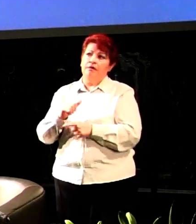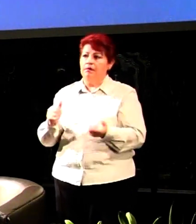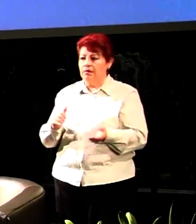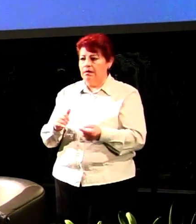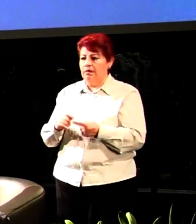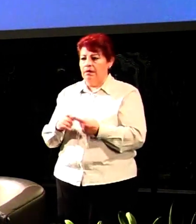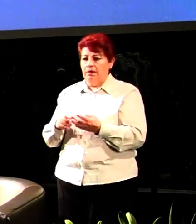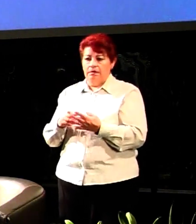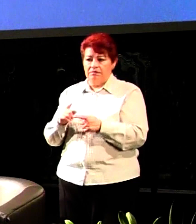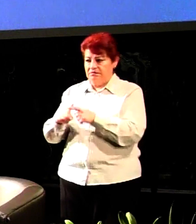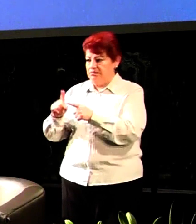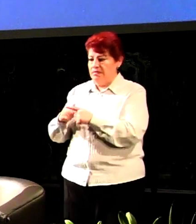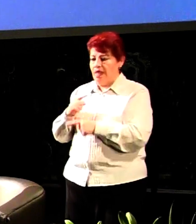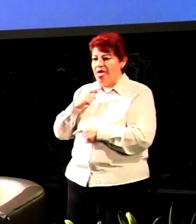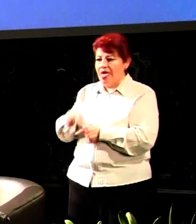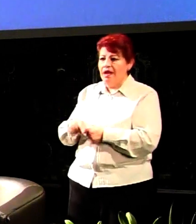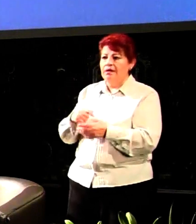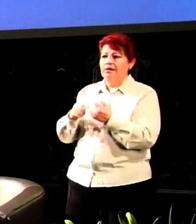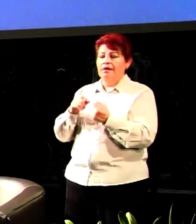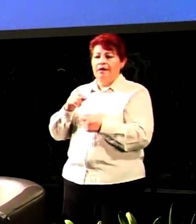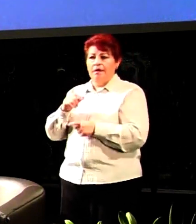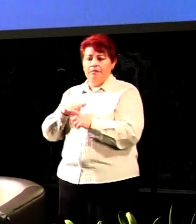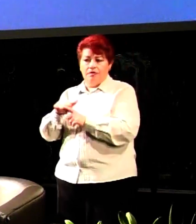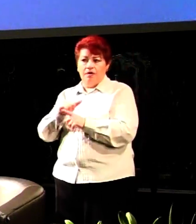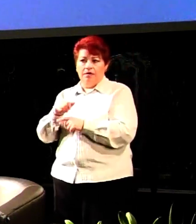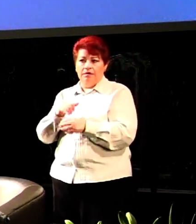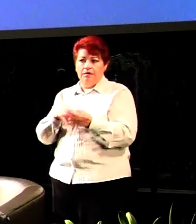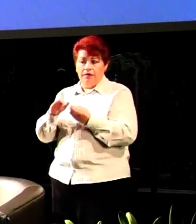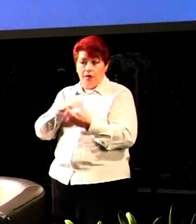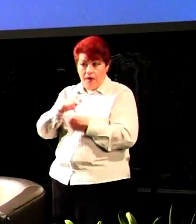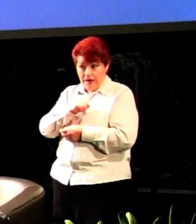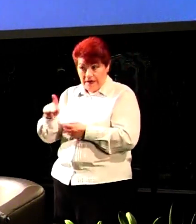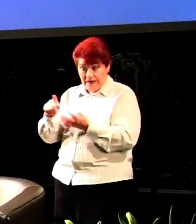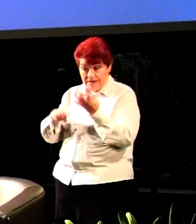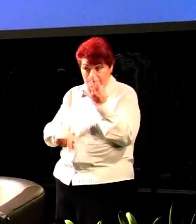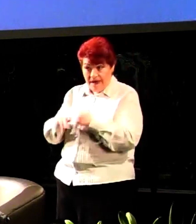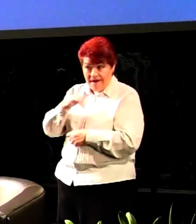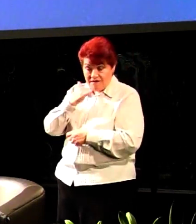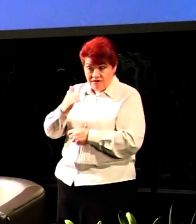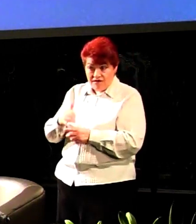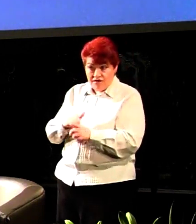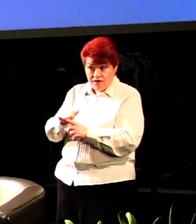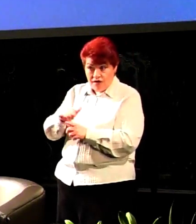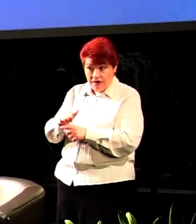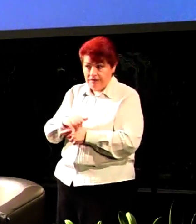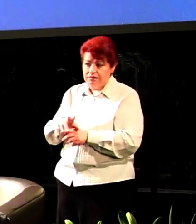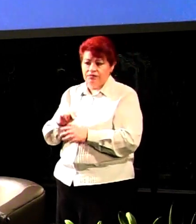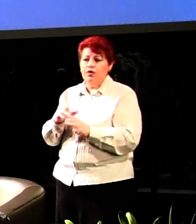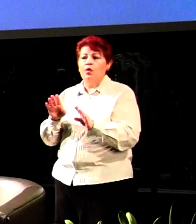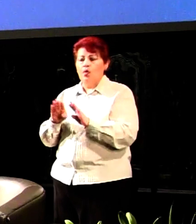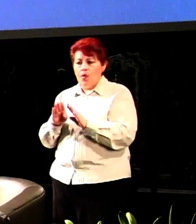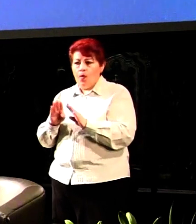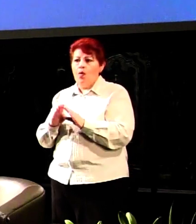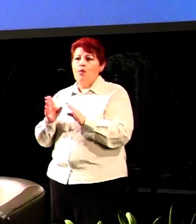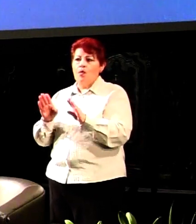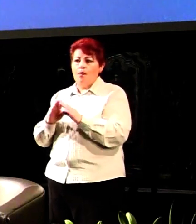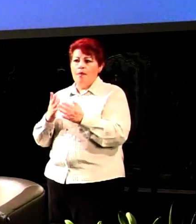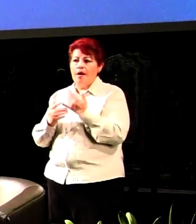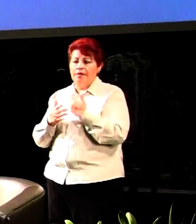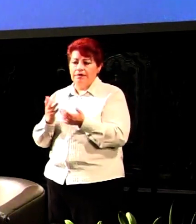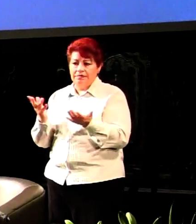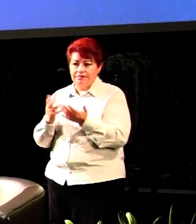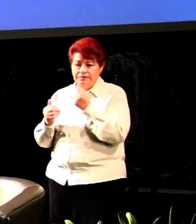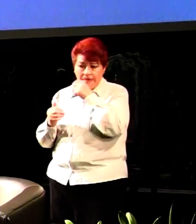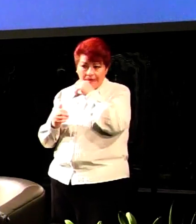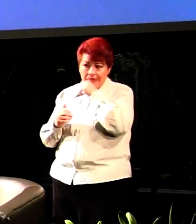Me sacó la lengua, me hizo bullying. No todo es bullying, hay que saber qué sí es bullying y cómo se va a manejar el bullying,